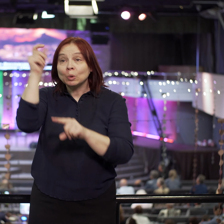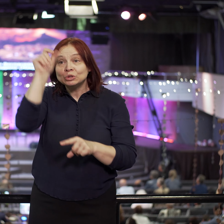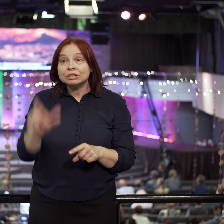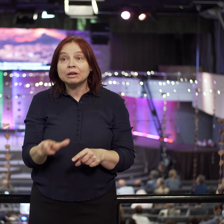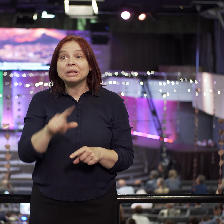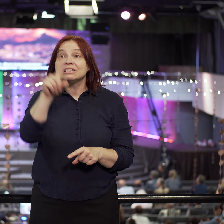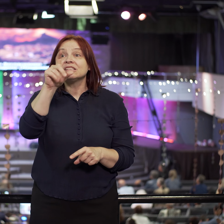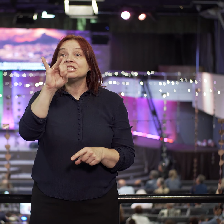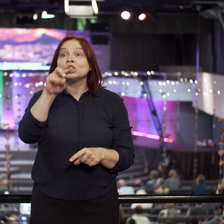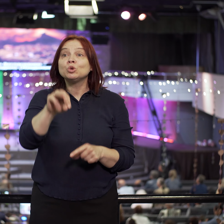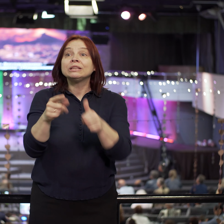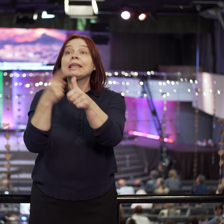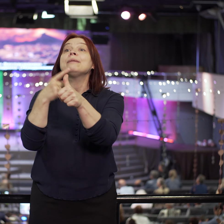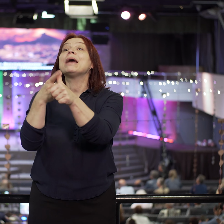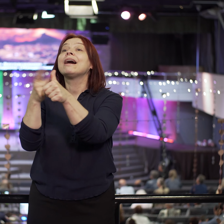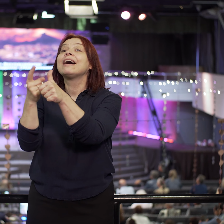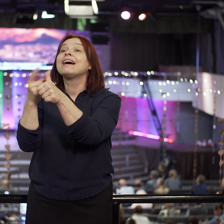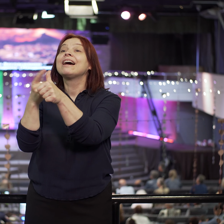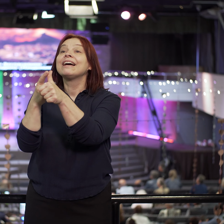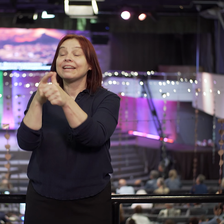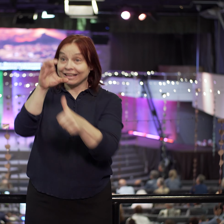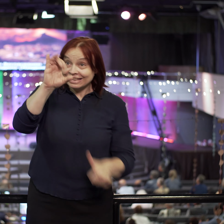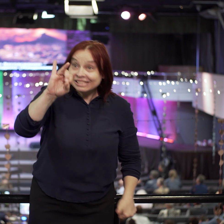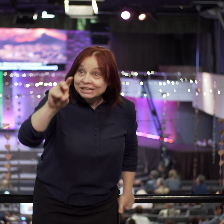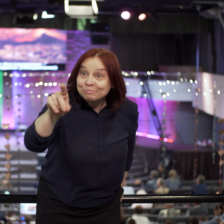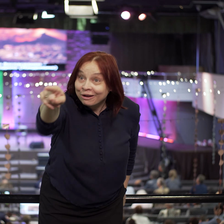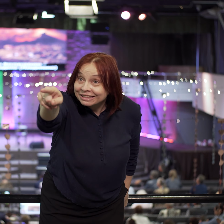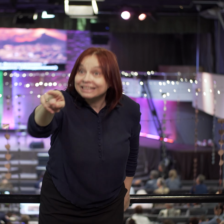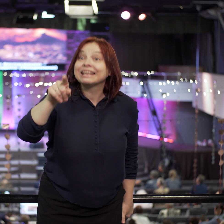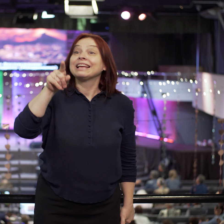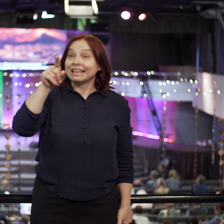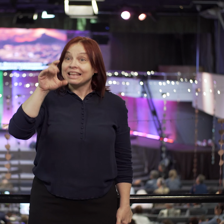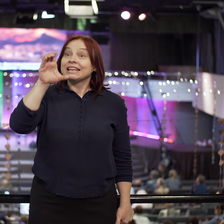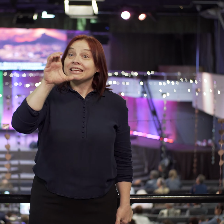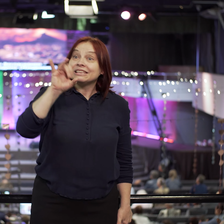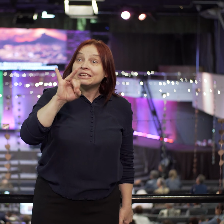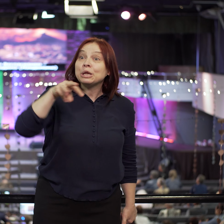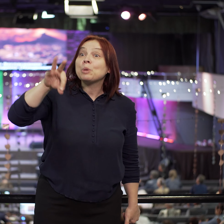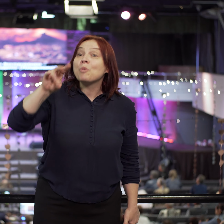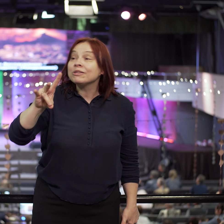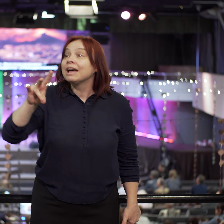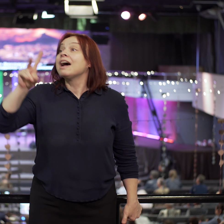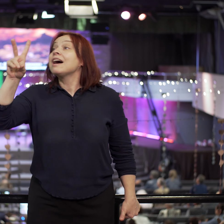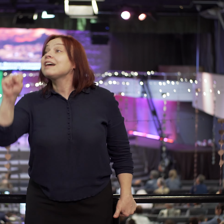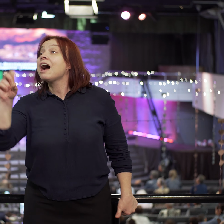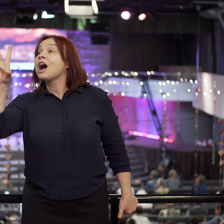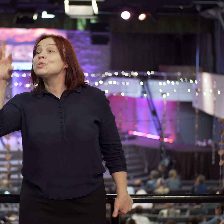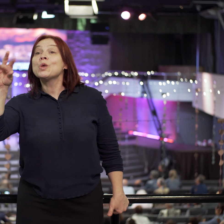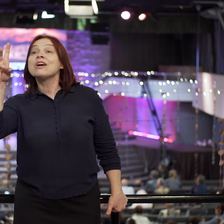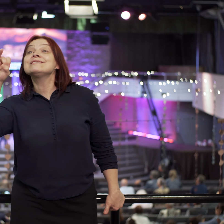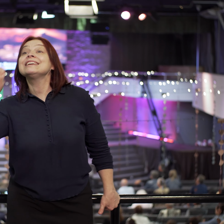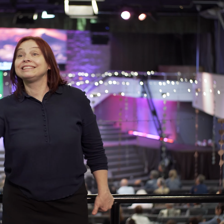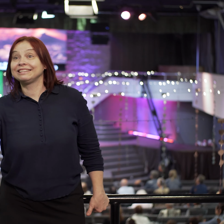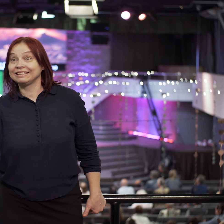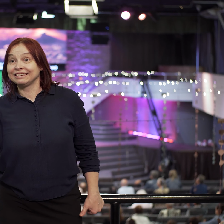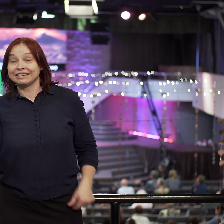на еврейском, на арамейском языке, а другое не на еврейском. Вот и все. Это один и тот же человек. Симон Кананит был принадлежащий к